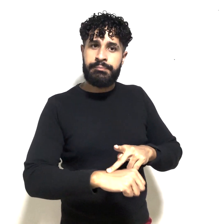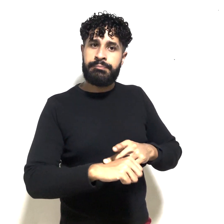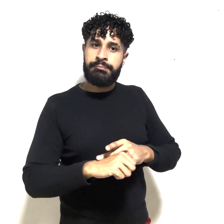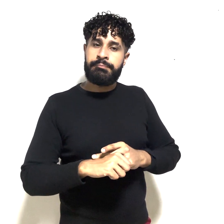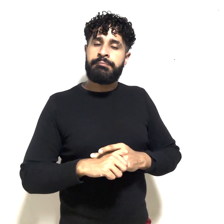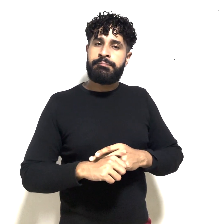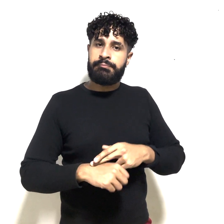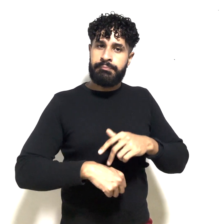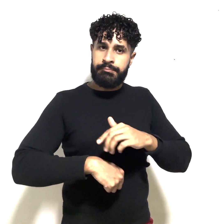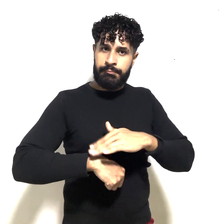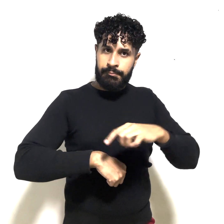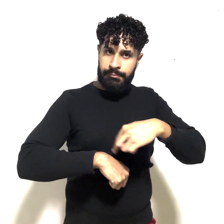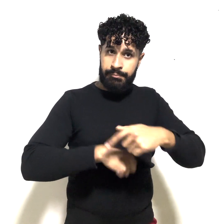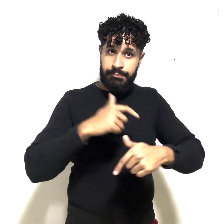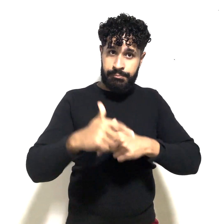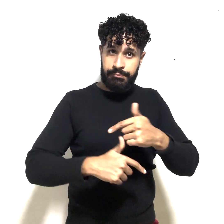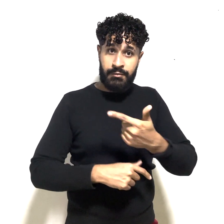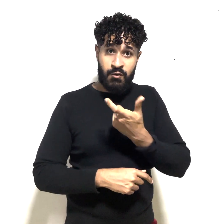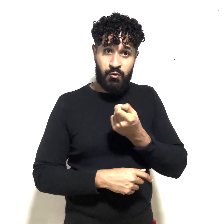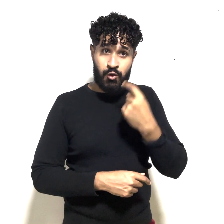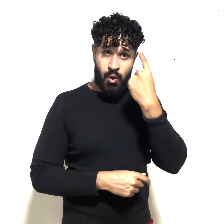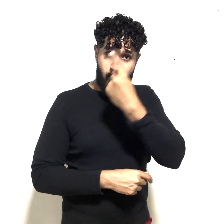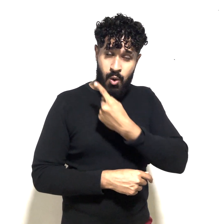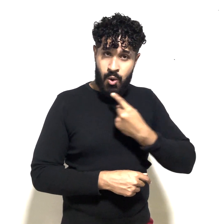trabalho de 20 horas em